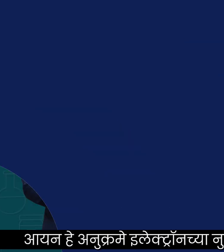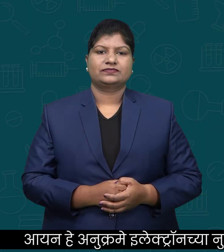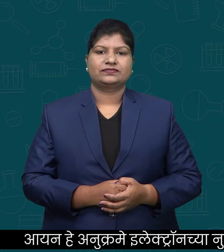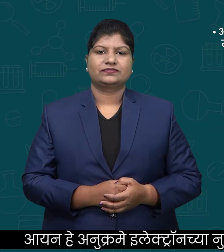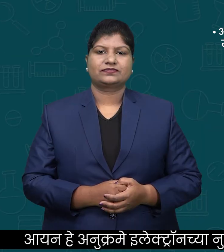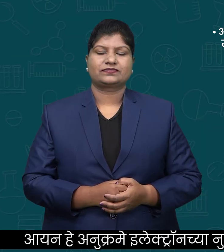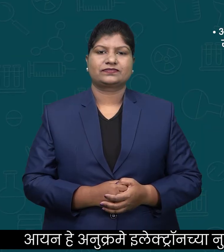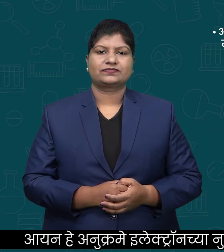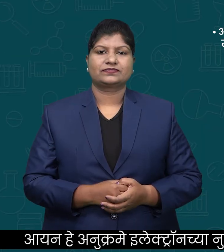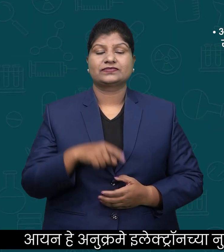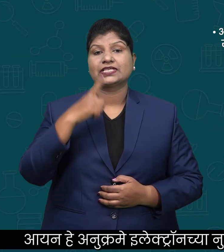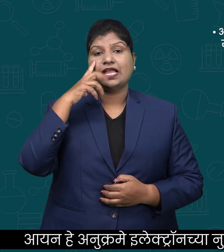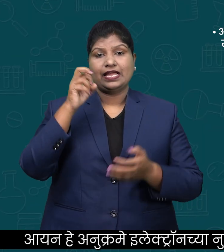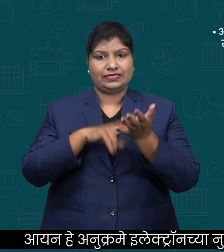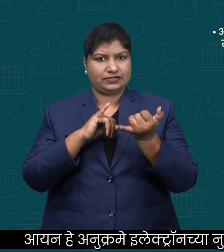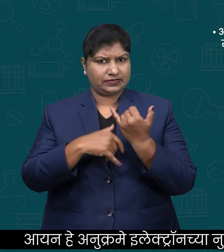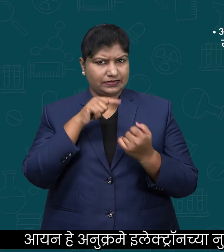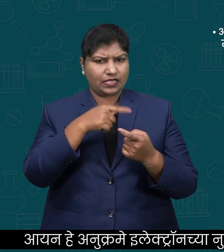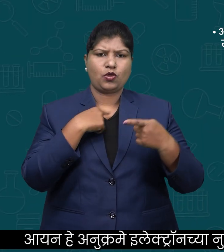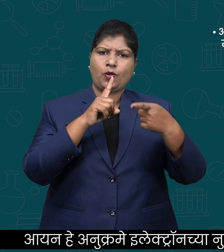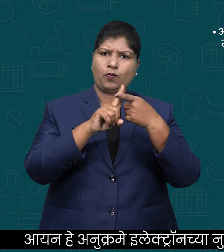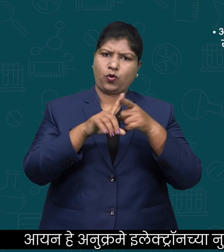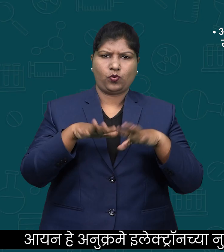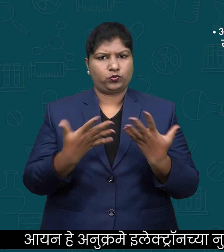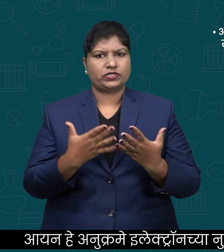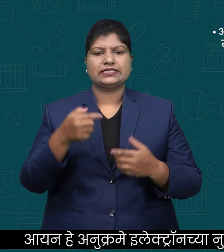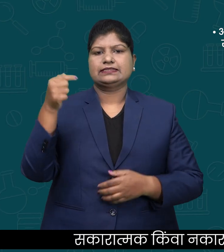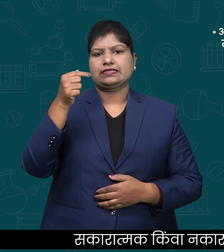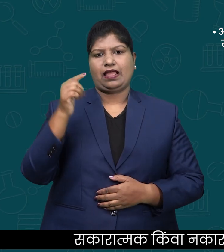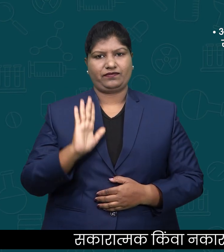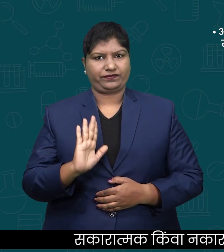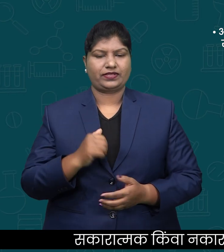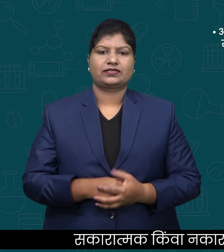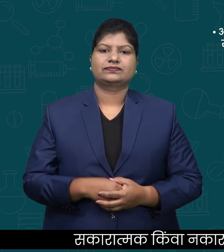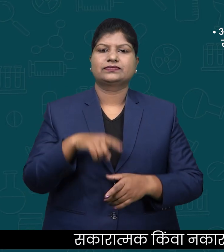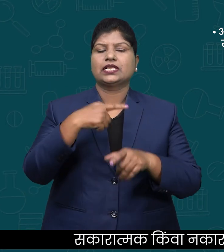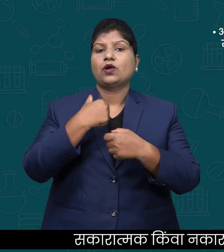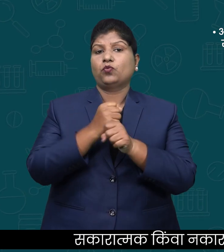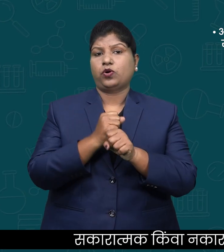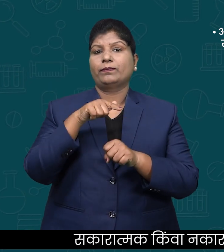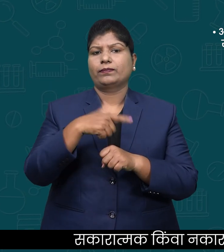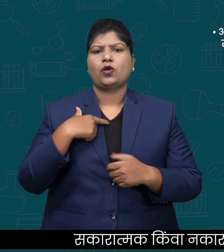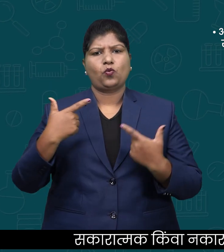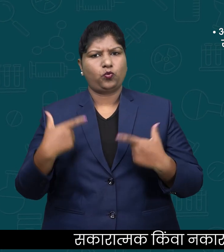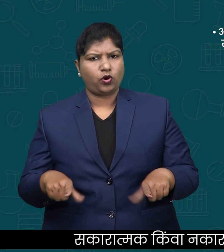आयन हे अनुक्रमे इलेक्ट्रॉनच्या नुकसानीमुळे किंवा वाढीमुळे तयार झालेले सकारात्मक किंवा नकारात्मक चार्ज केलेले कण